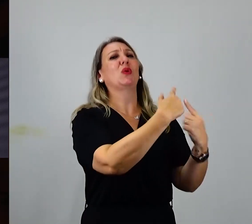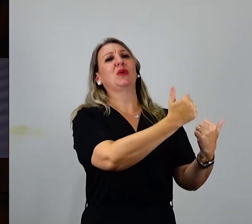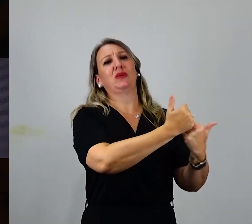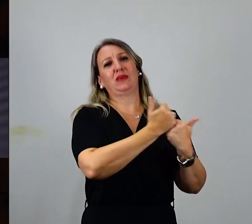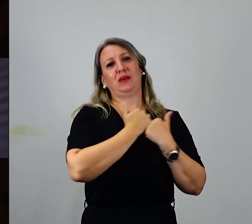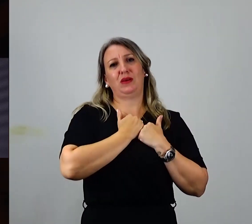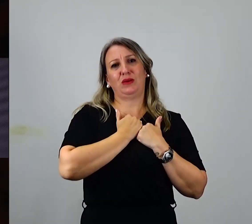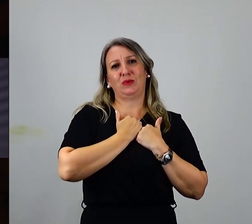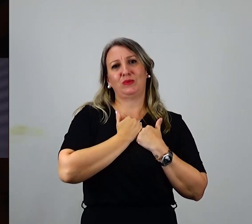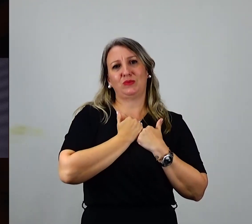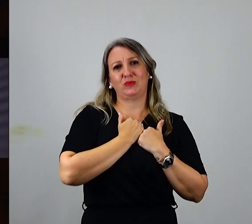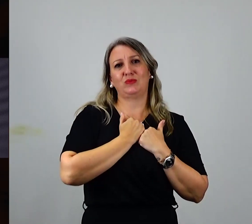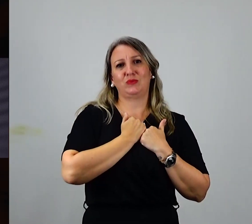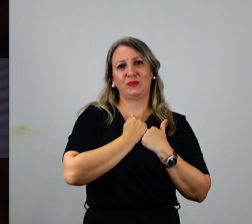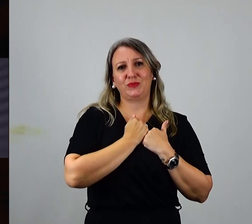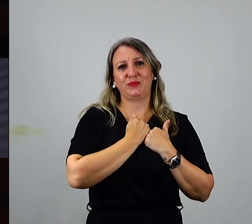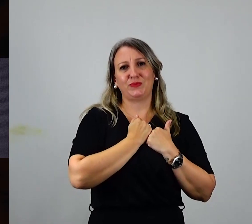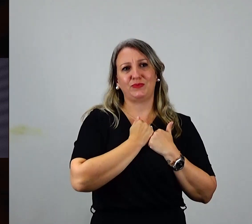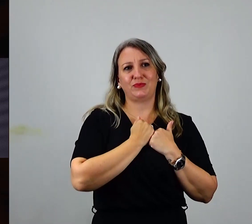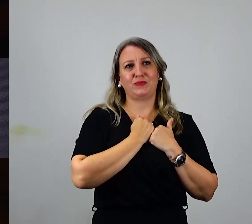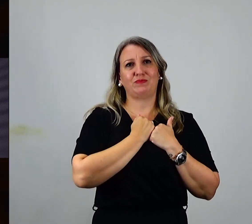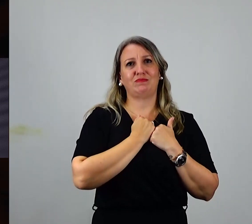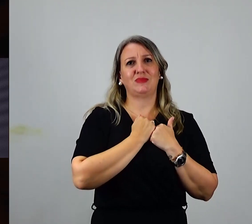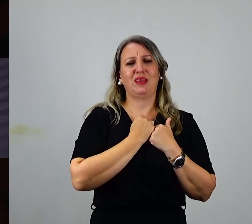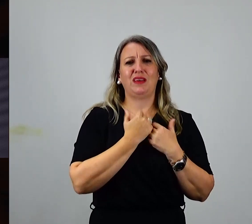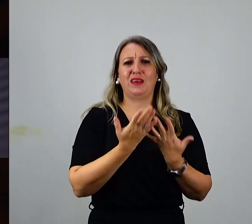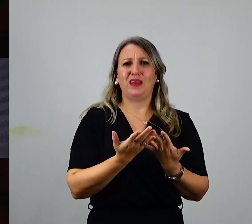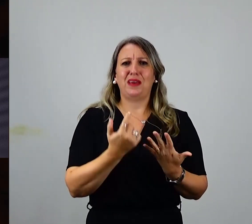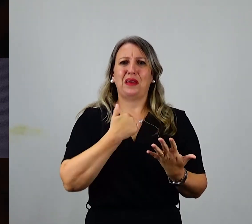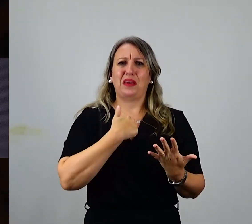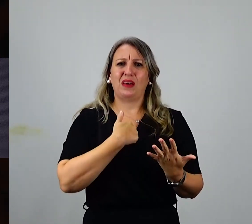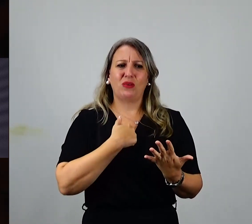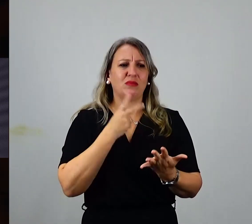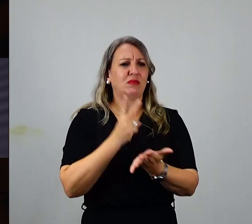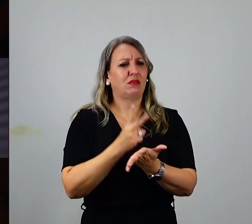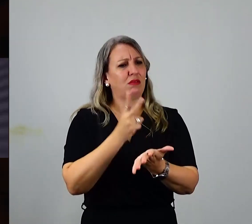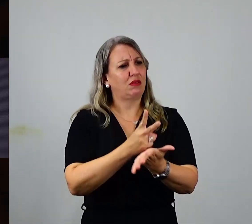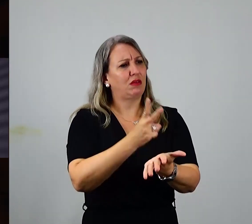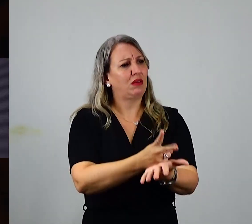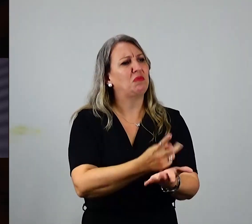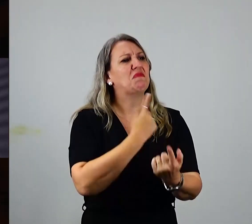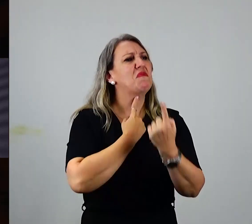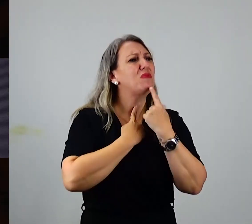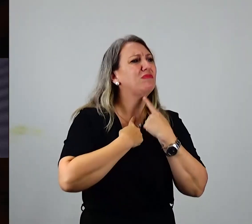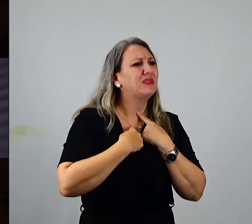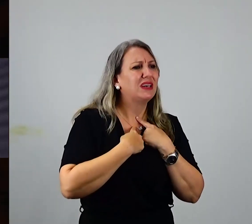buscam. Mas nós ainda queremos. O que é isso?